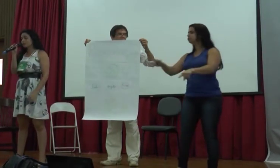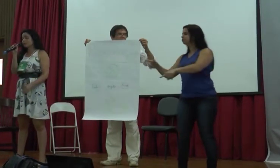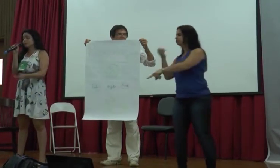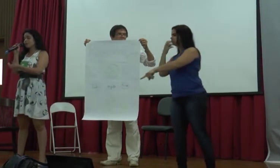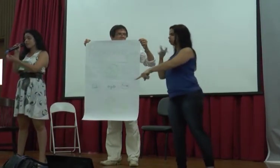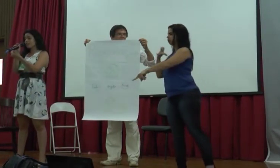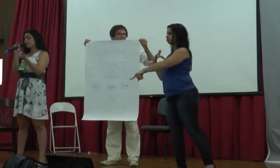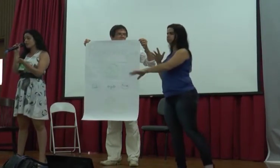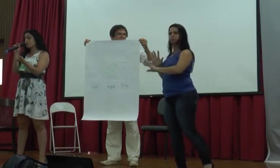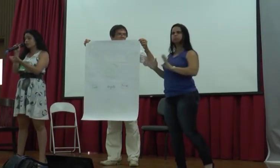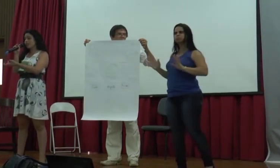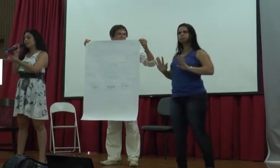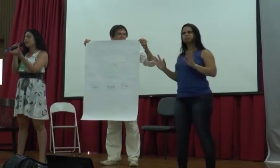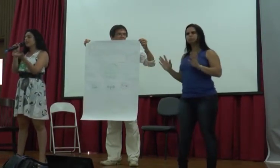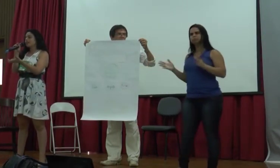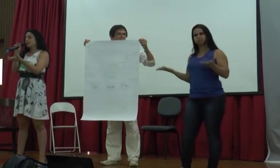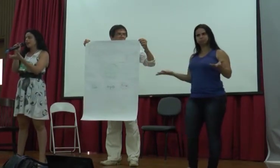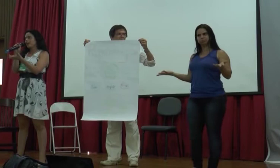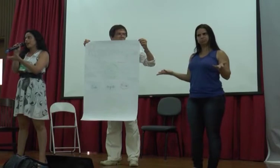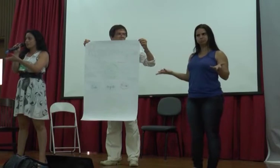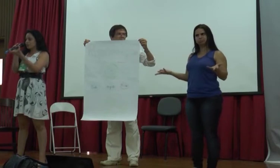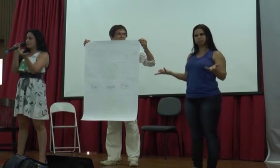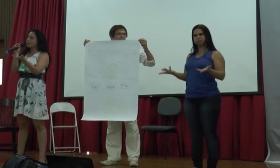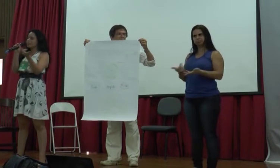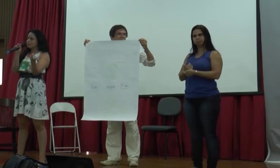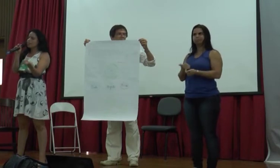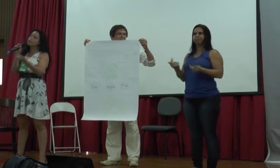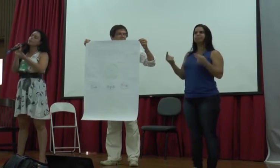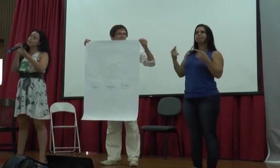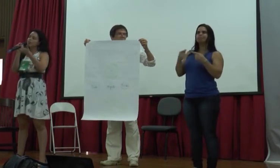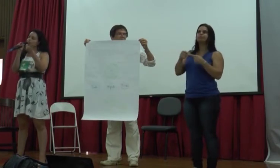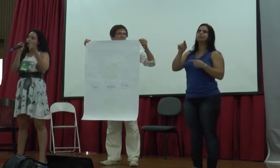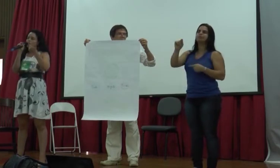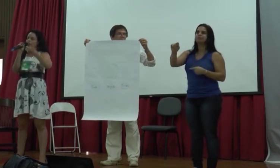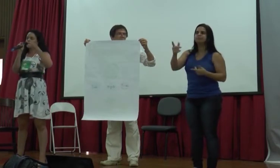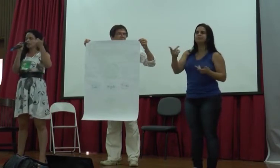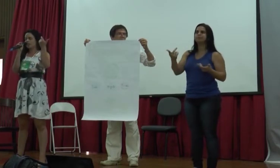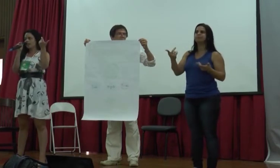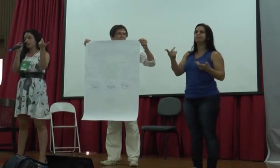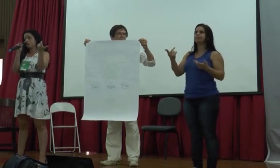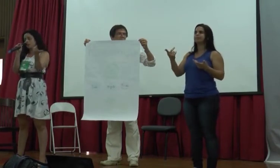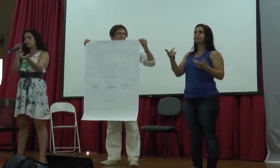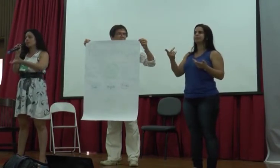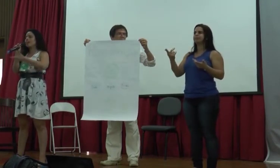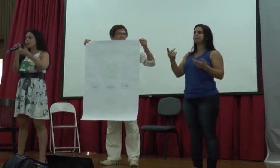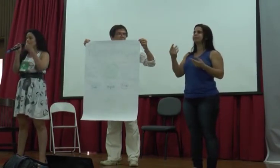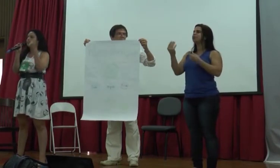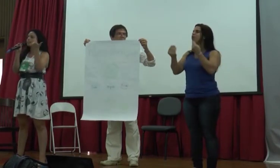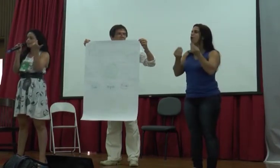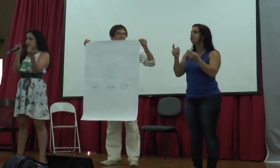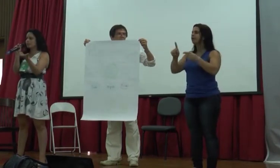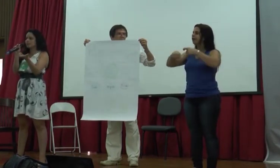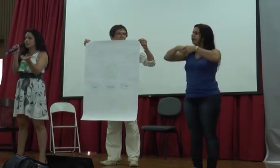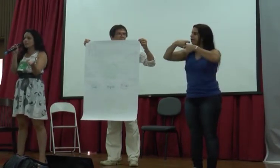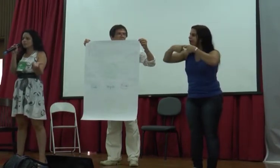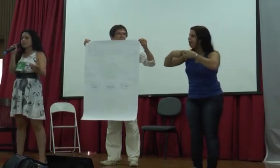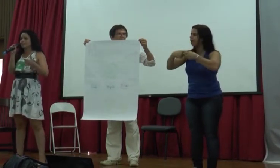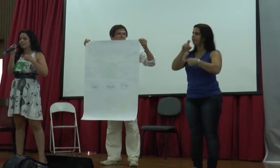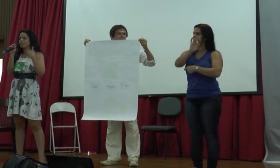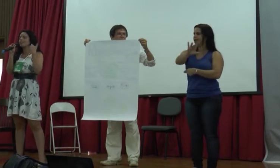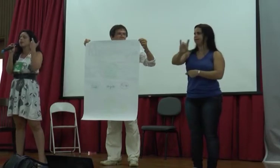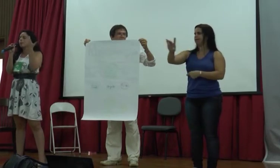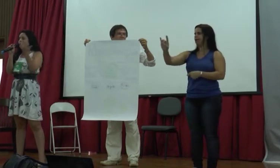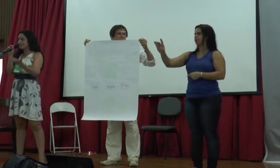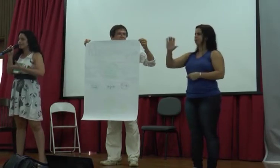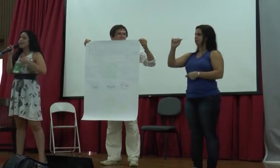não. Então isso tem a ver com a questão dos karmas, né? Da expiação que você